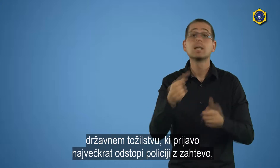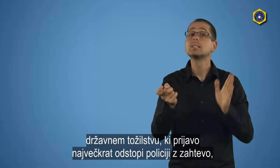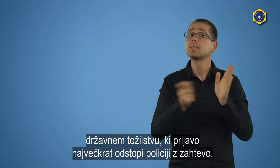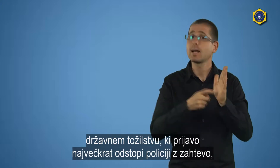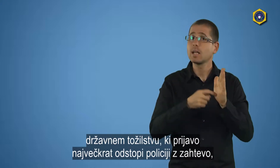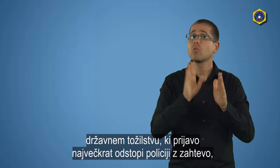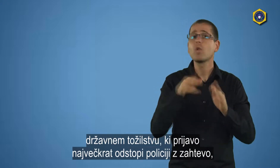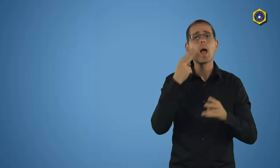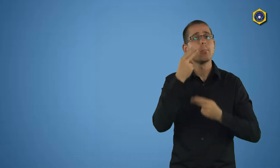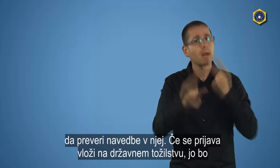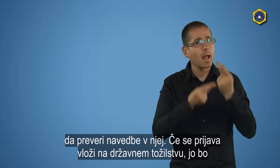njej.